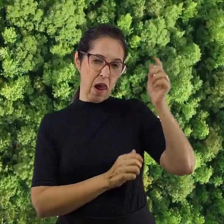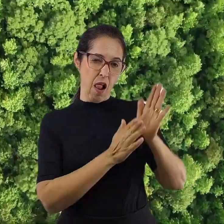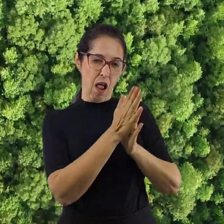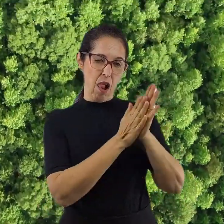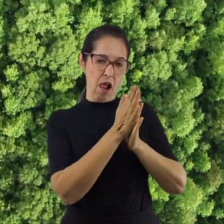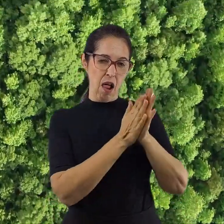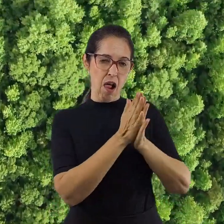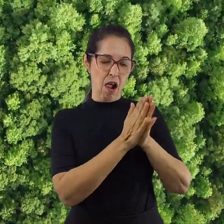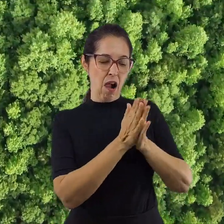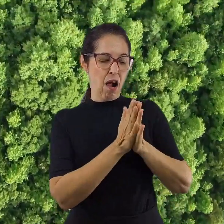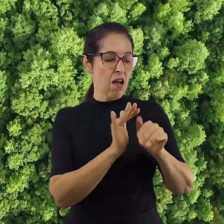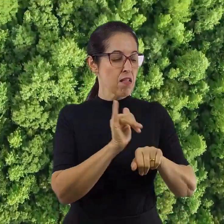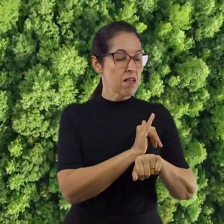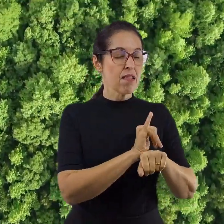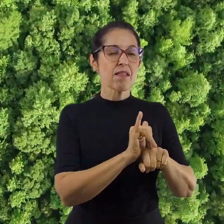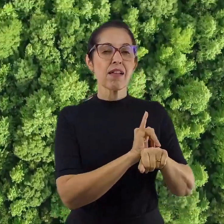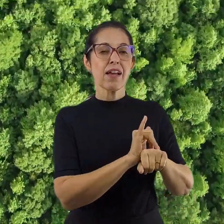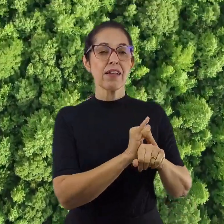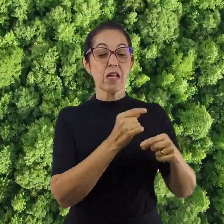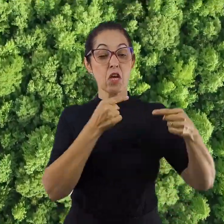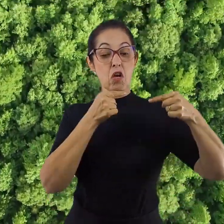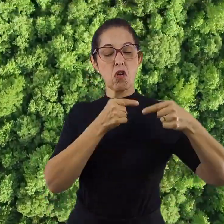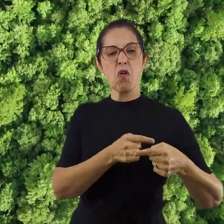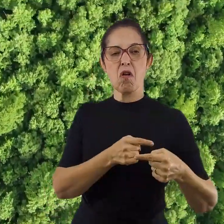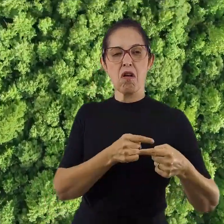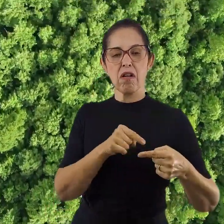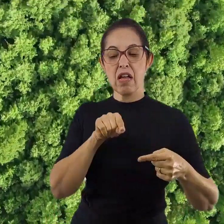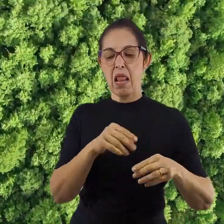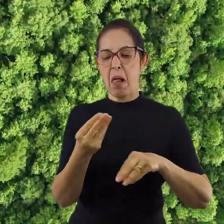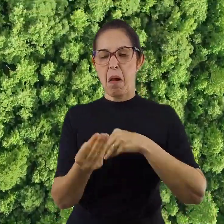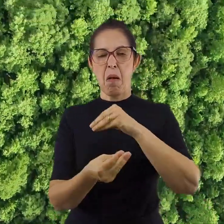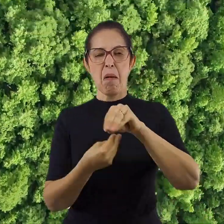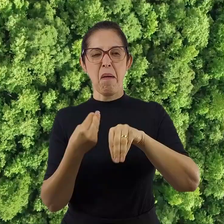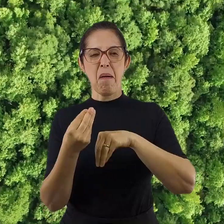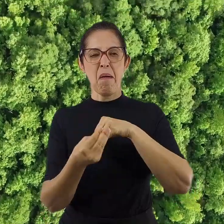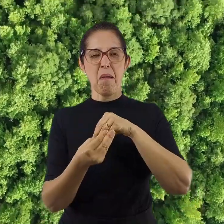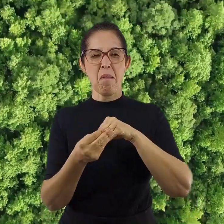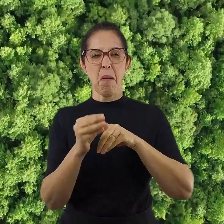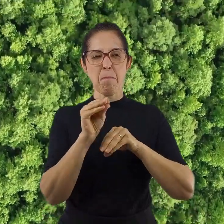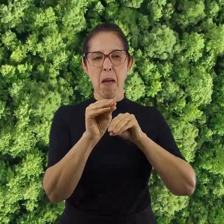desacreditar, em secularizar, em trazer uma série de